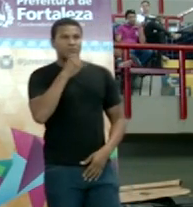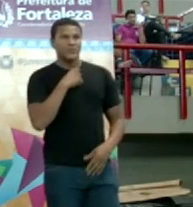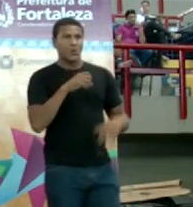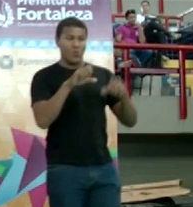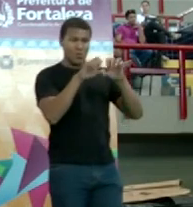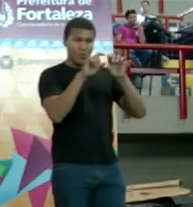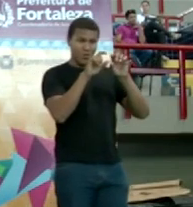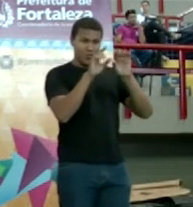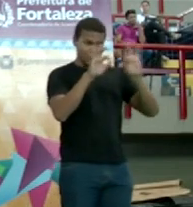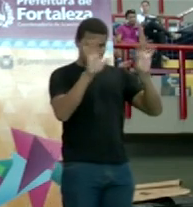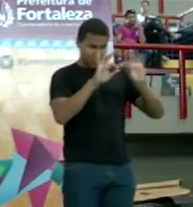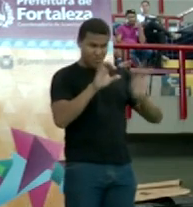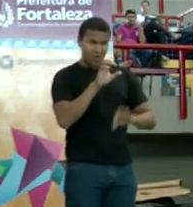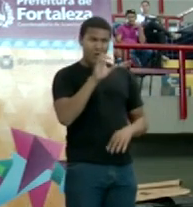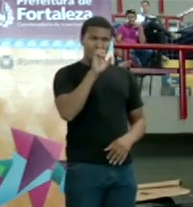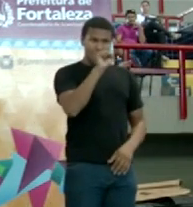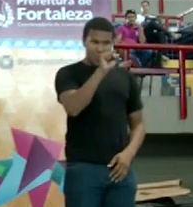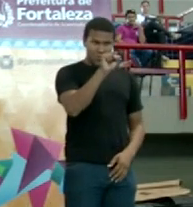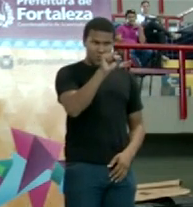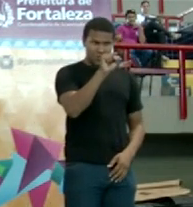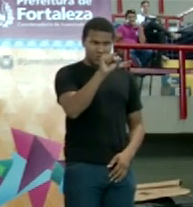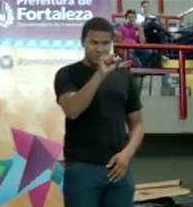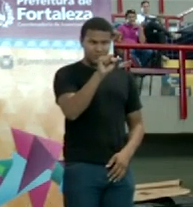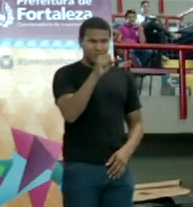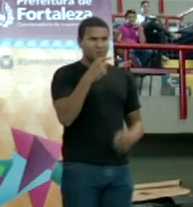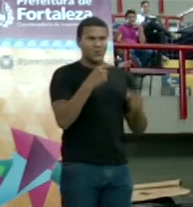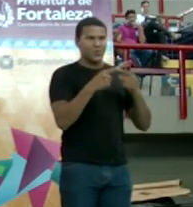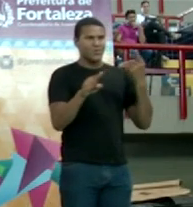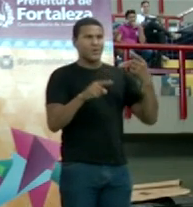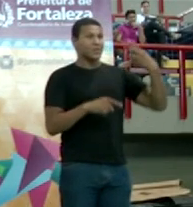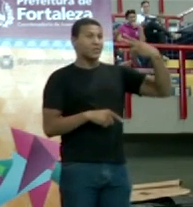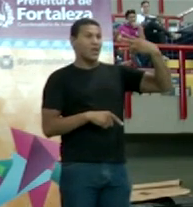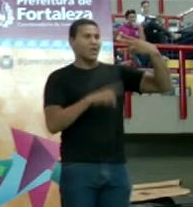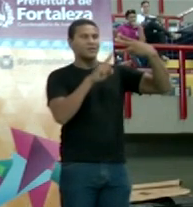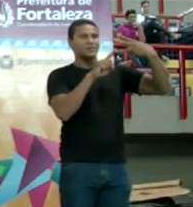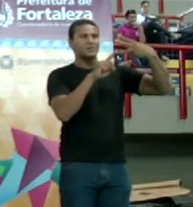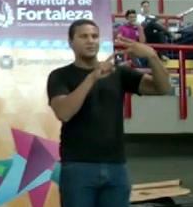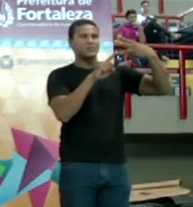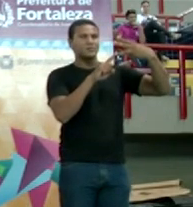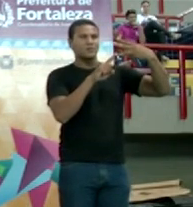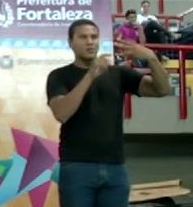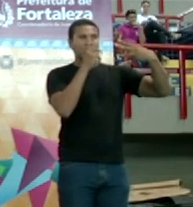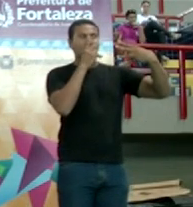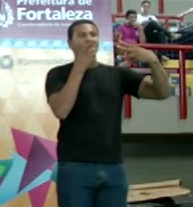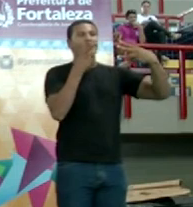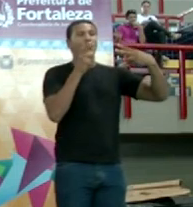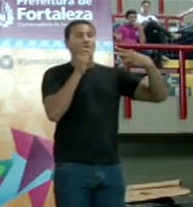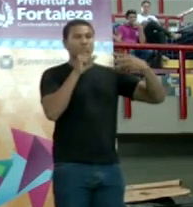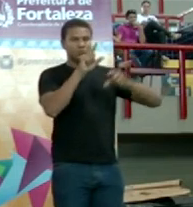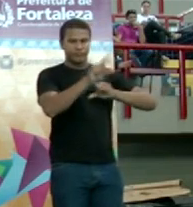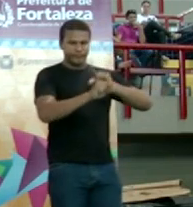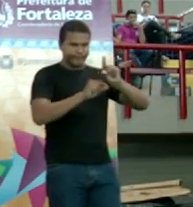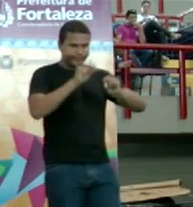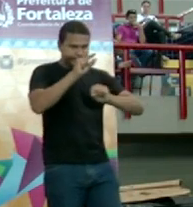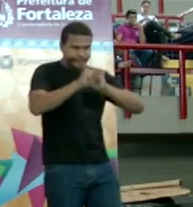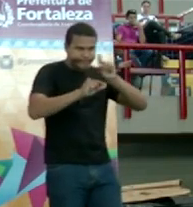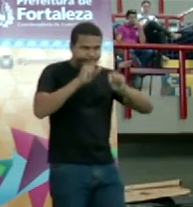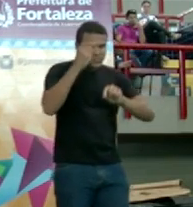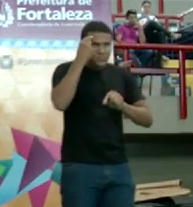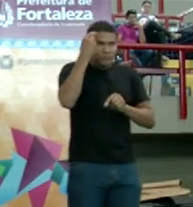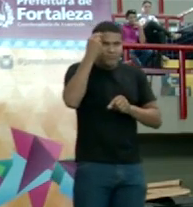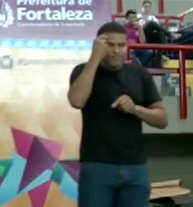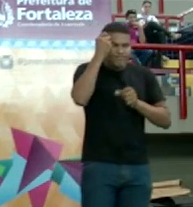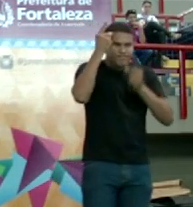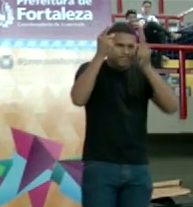atende. Por quê? Ele diz, selecione ideias, relacione com outras áreas